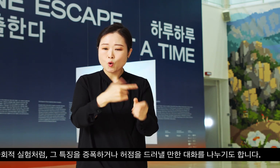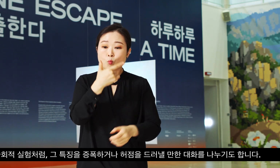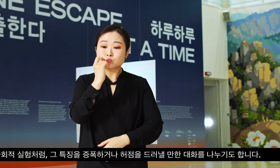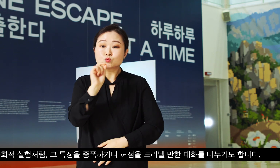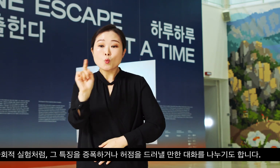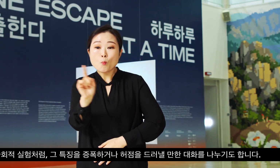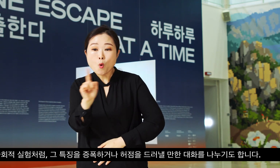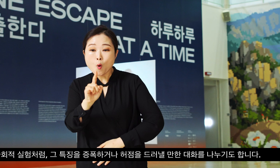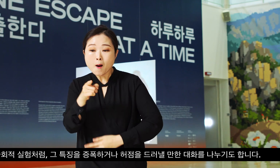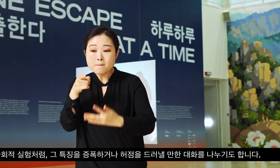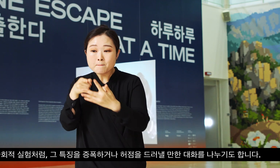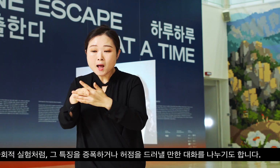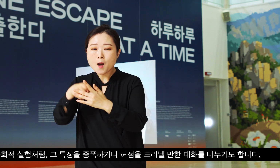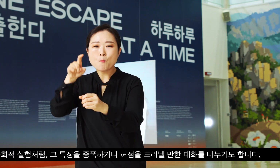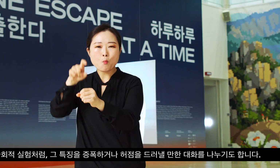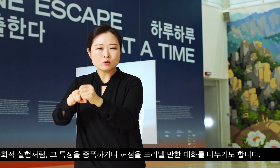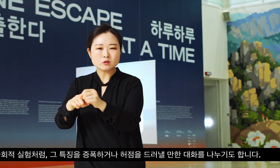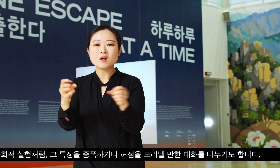대화를 나누기도 합니다.